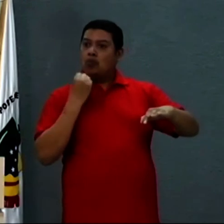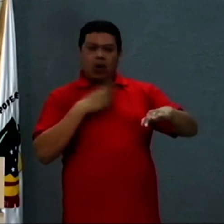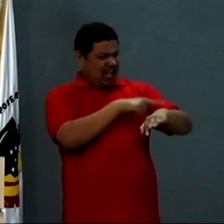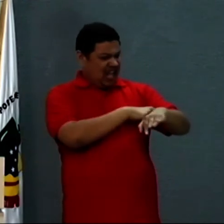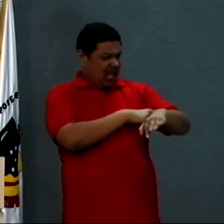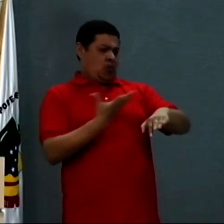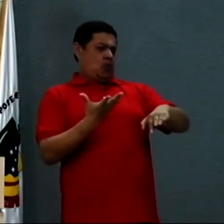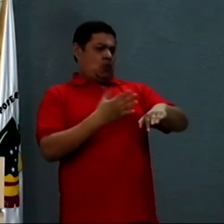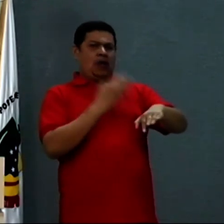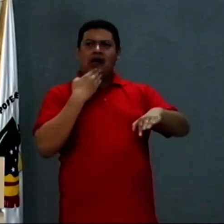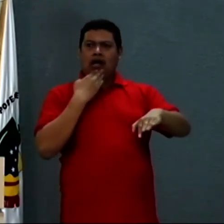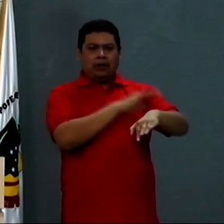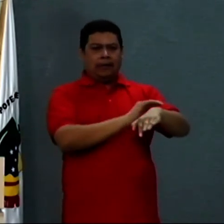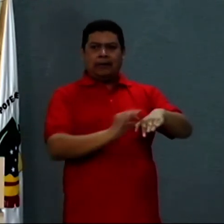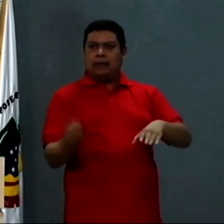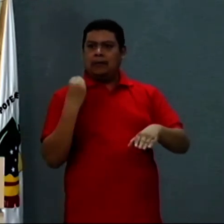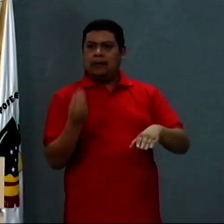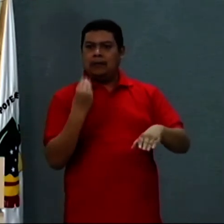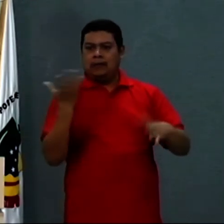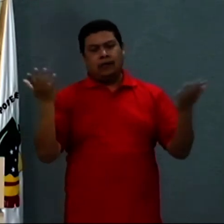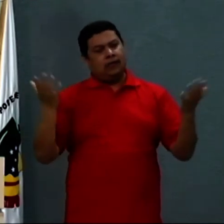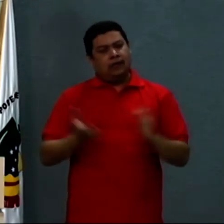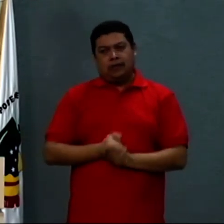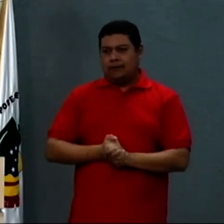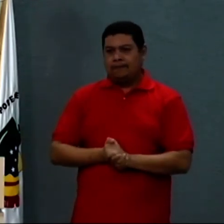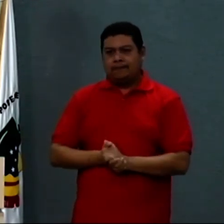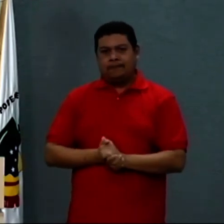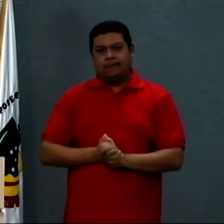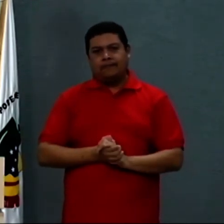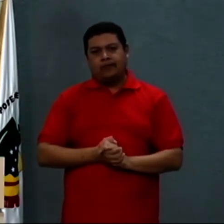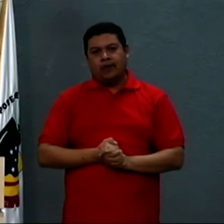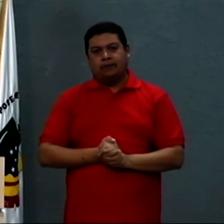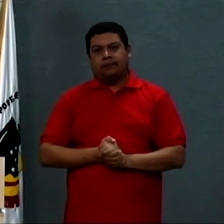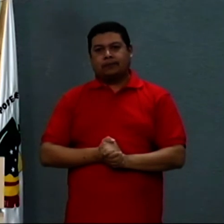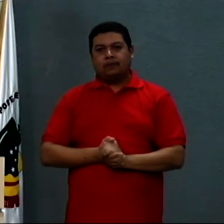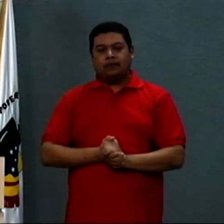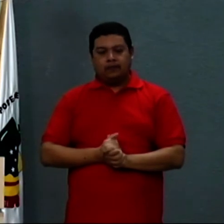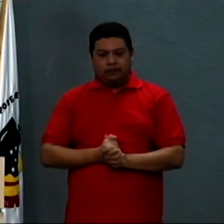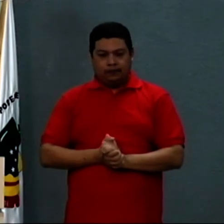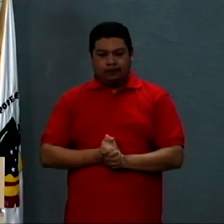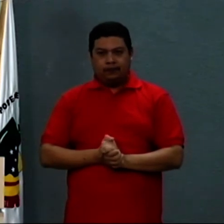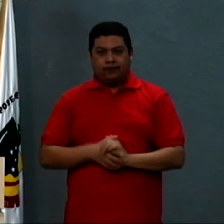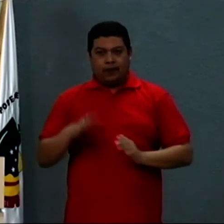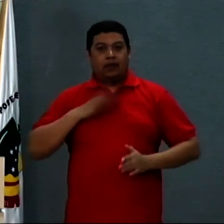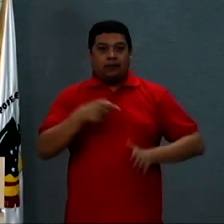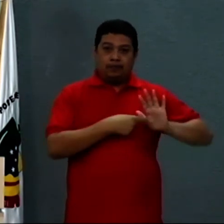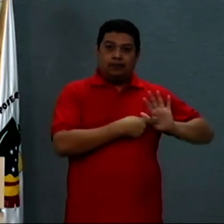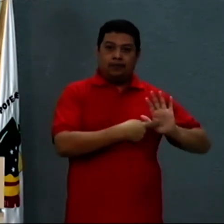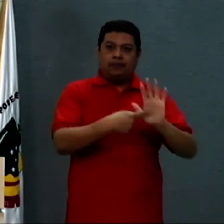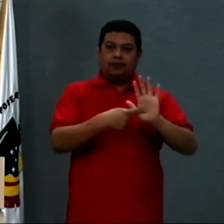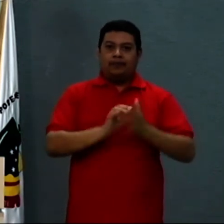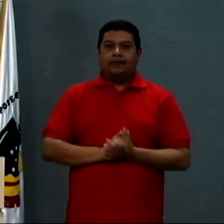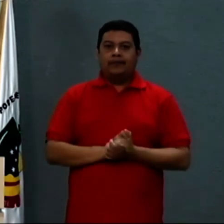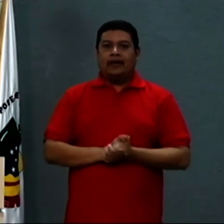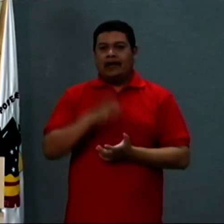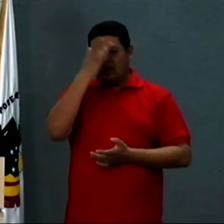passei em algumas entradas de veículo de casa, para verificar, os moradores me convocou e falando a mesma situação, eu mostrei aquilo ali, aí de repente